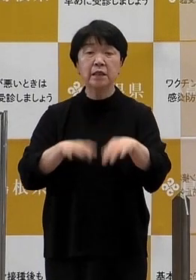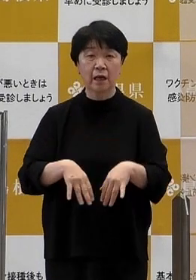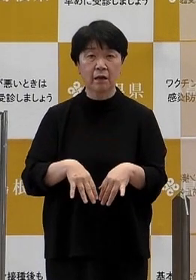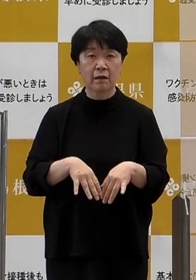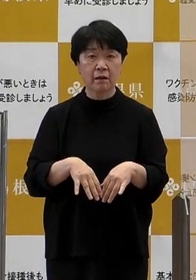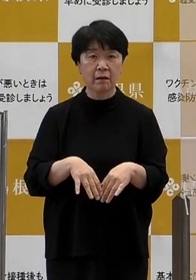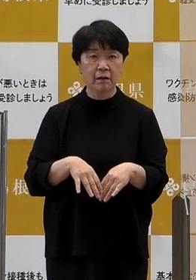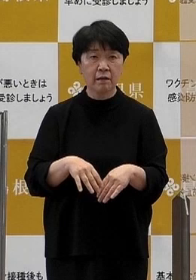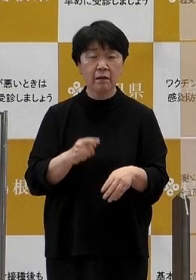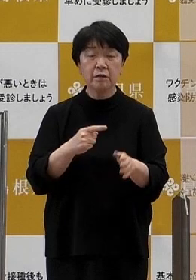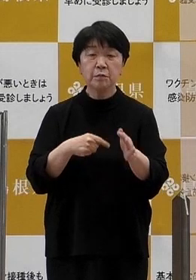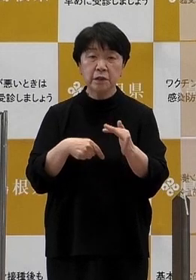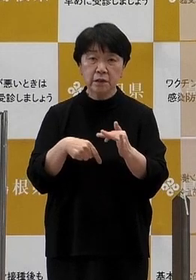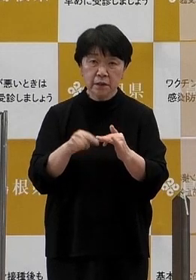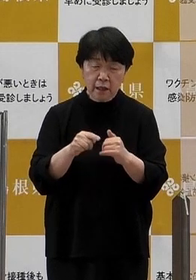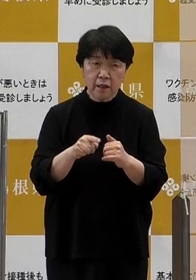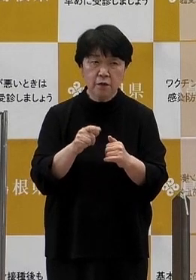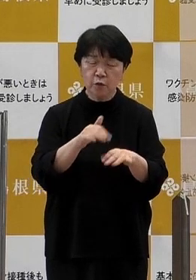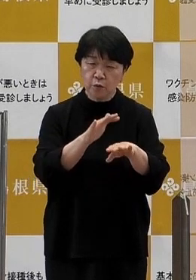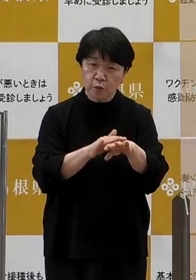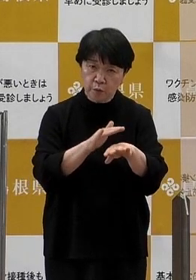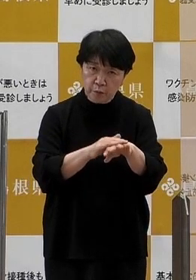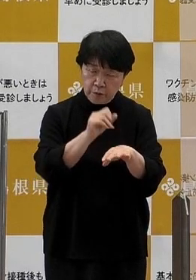だというふうに思ってますので、